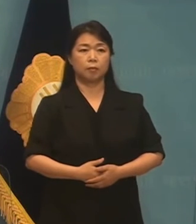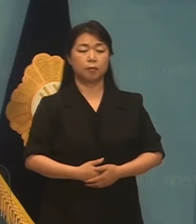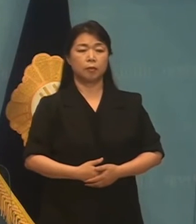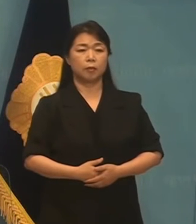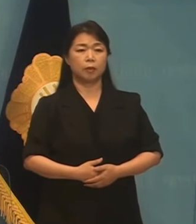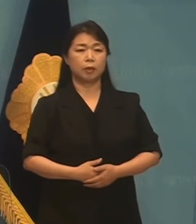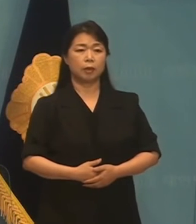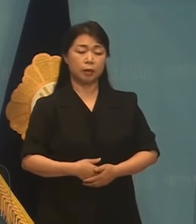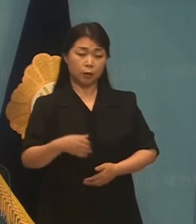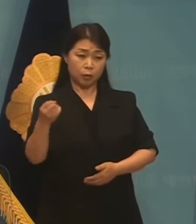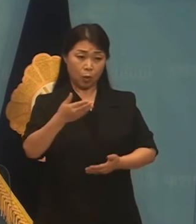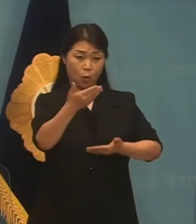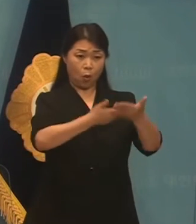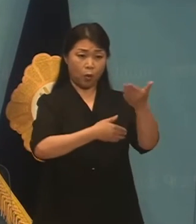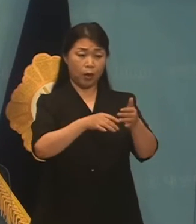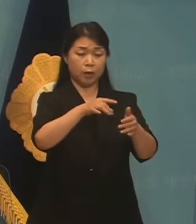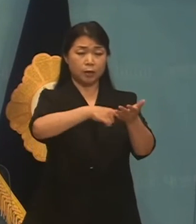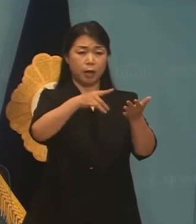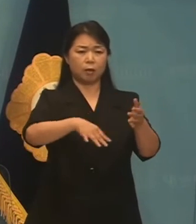거래세이라도 필요합니다.